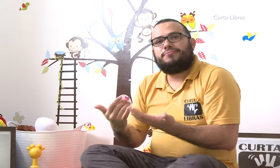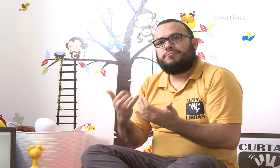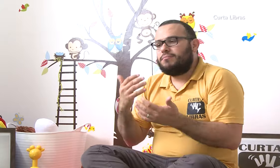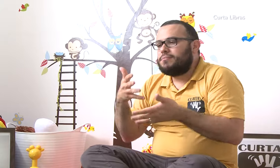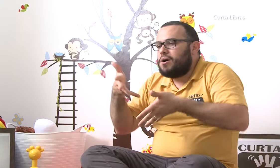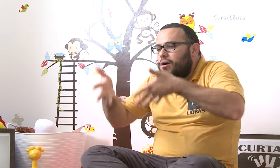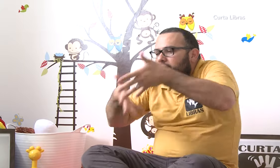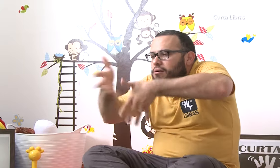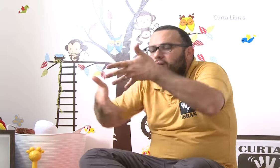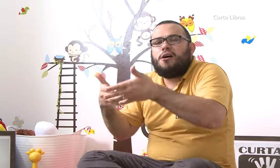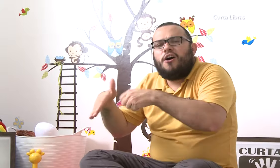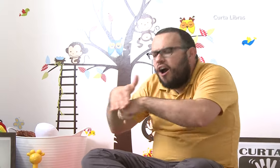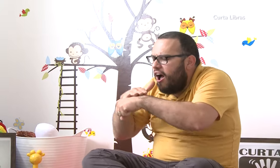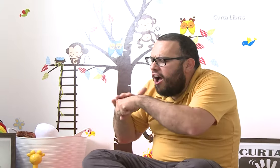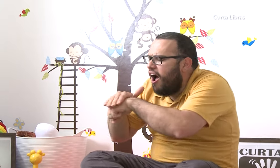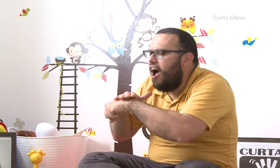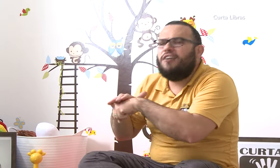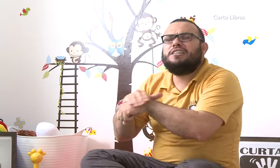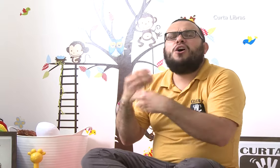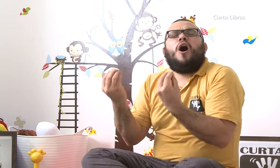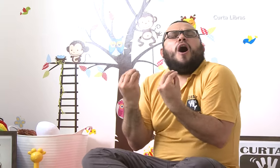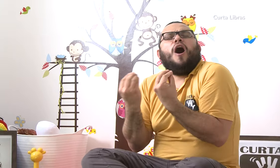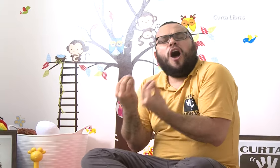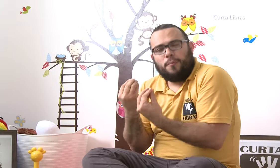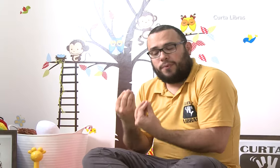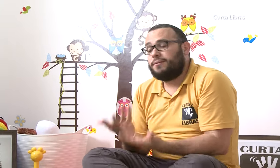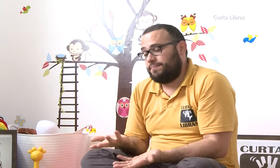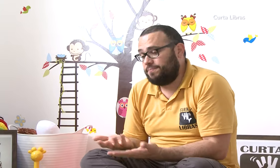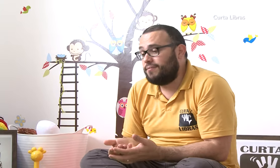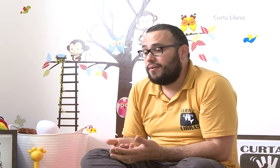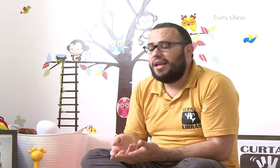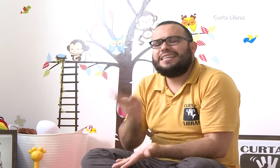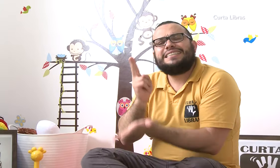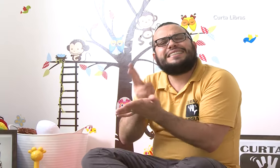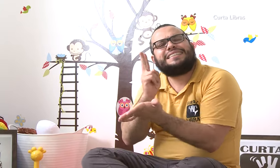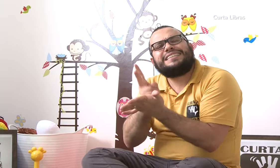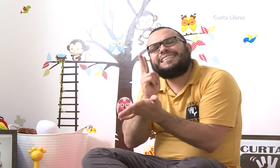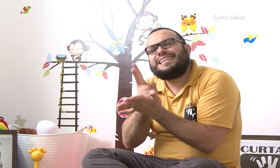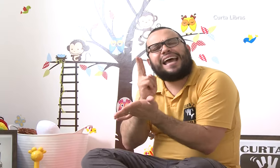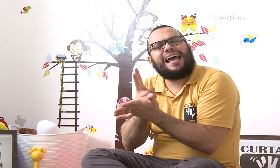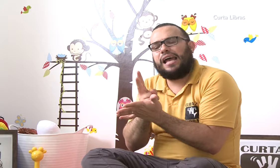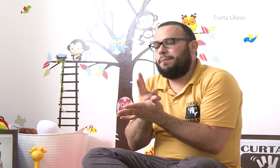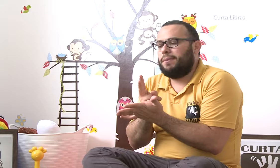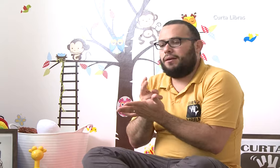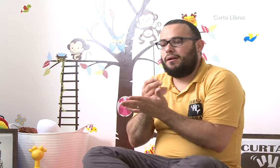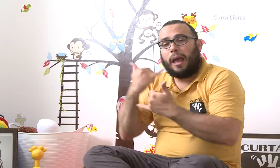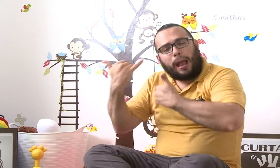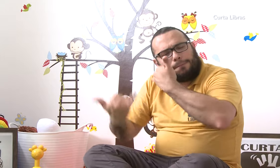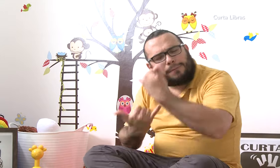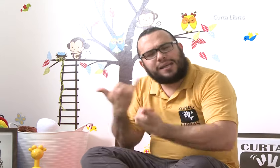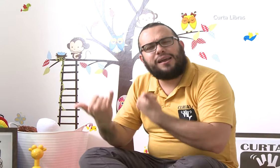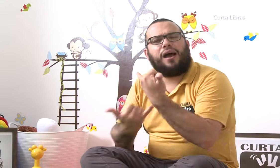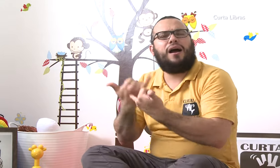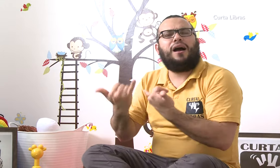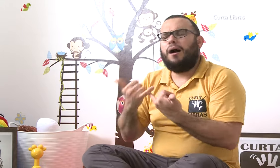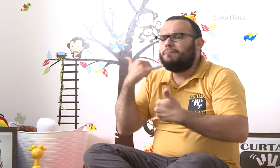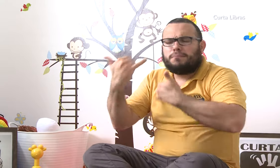dá esse contato? A brincadeira, apresentar novos sinais, quando ela for apontando, a gente vai explicando